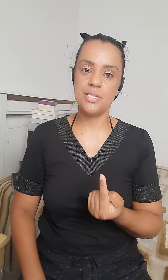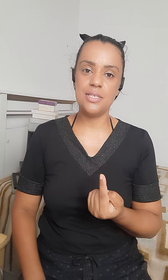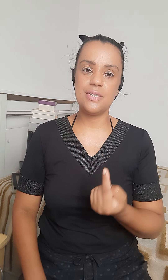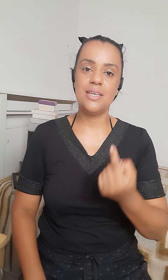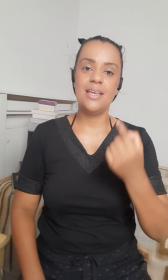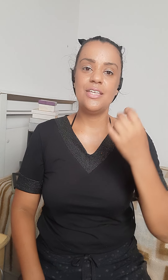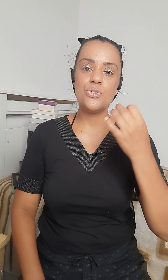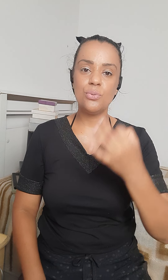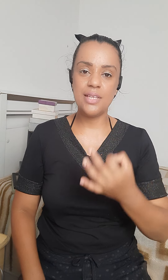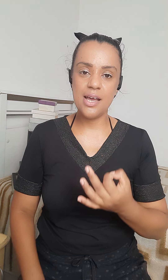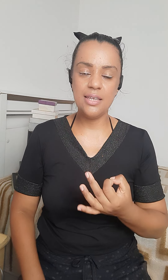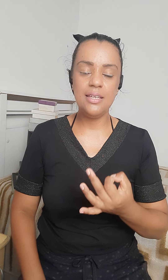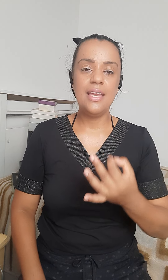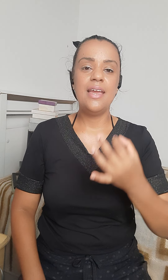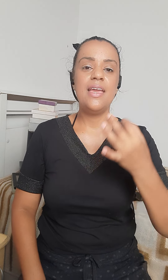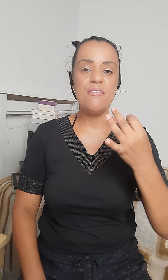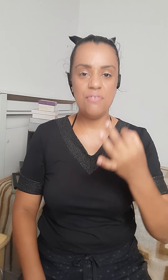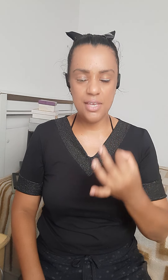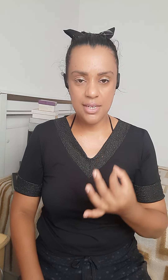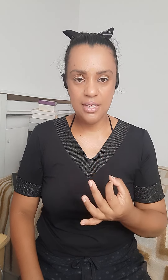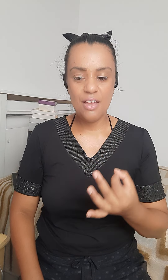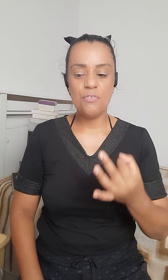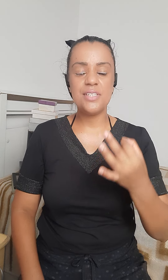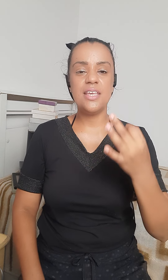vocês estudarem, reverem, fazerem as